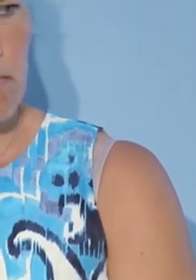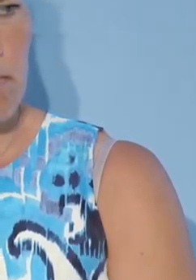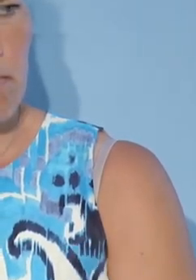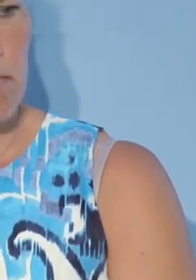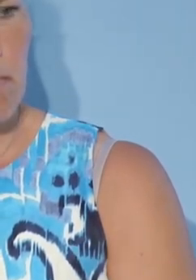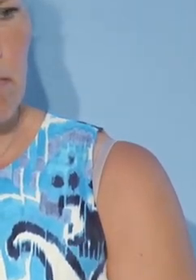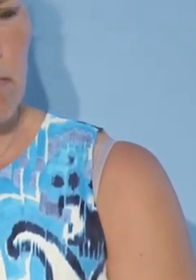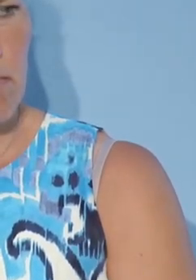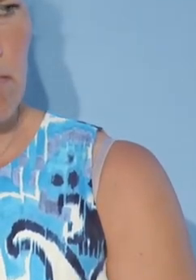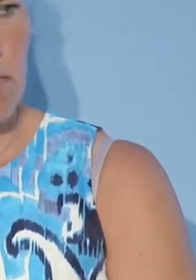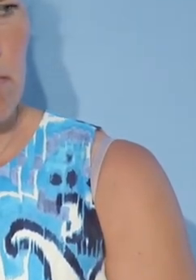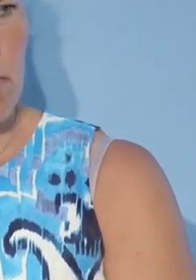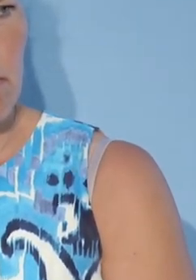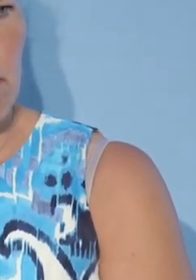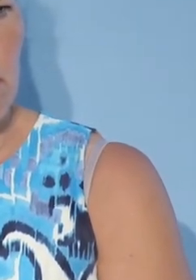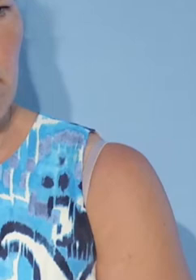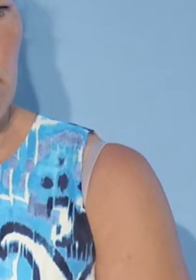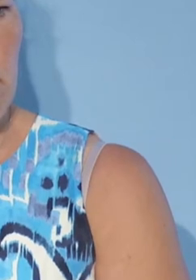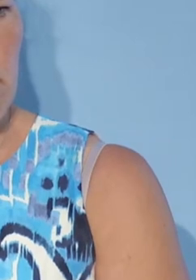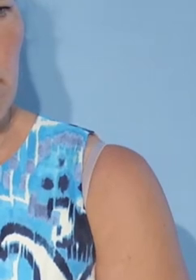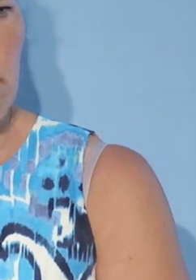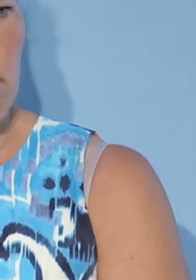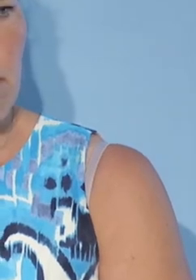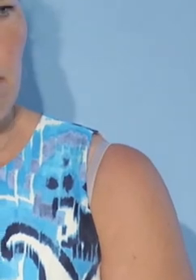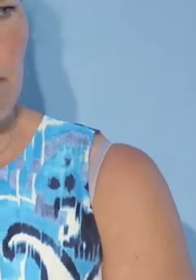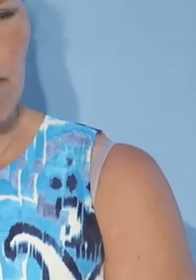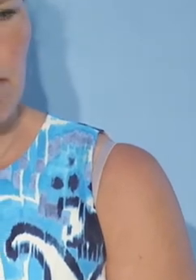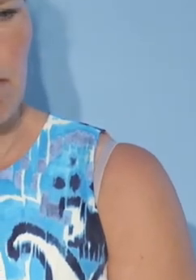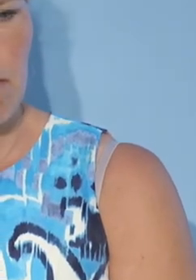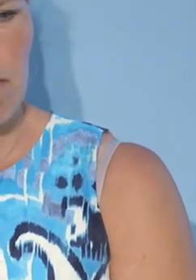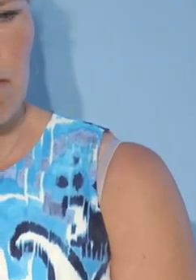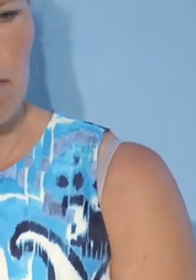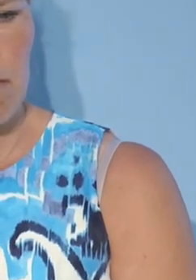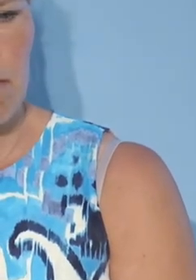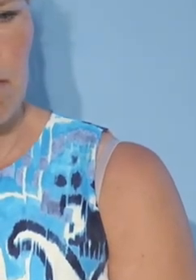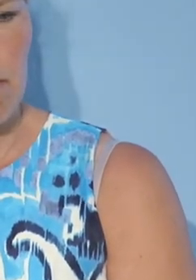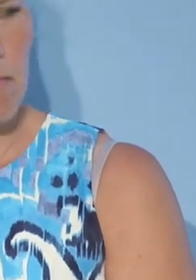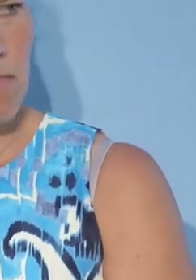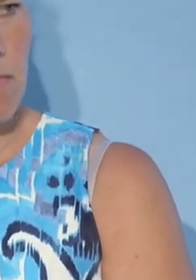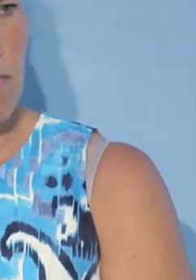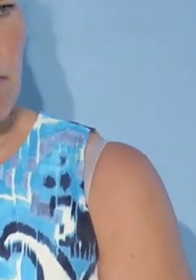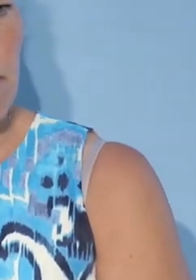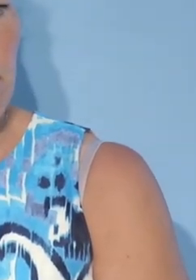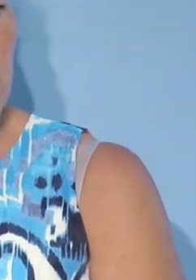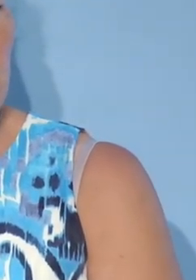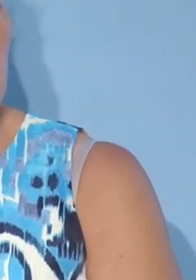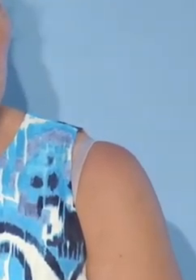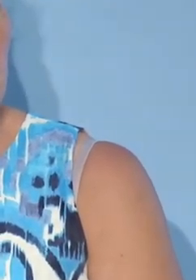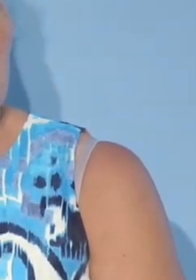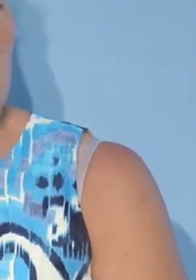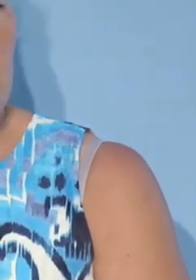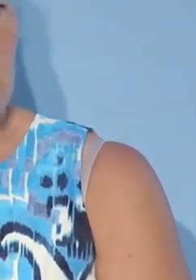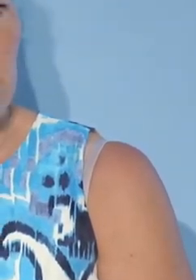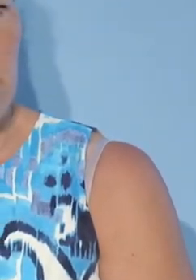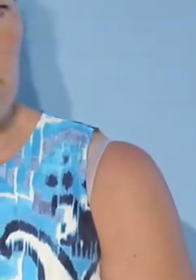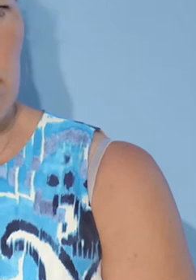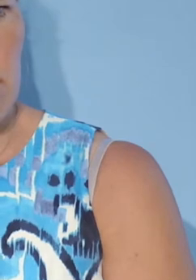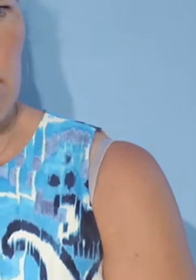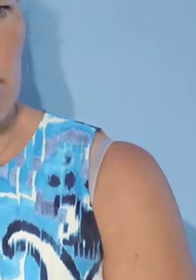kanske ännu längre ändå. Det har man väldigt svårt att förstå. Hemma i min Västra Götaland så har man Lysekil, Strömstad, och man är